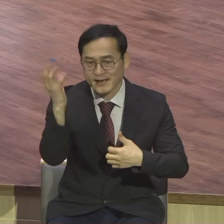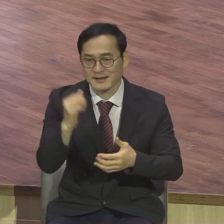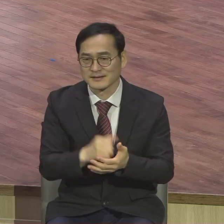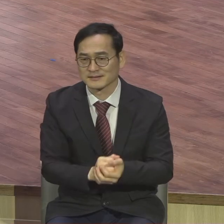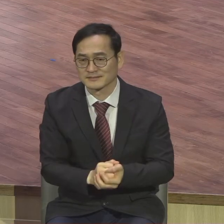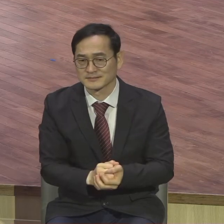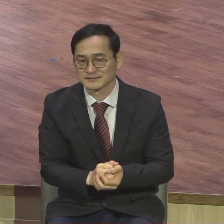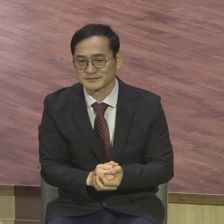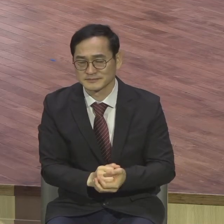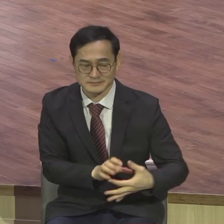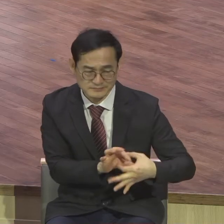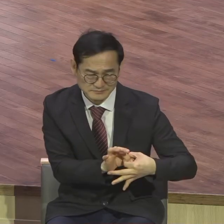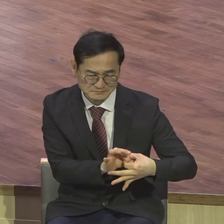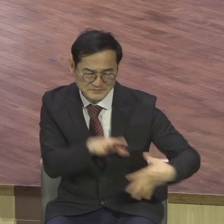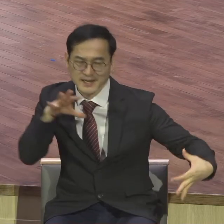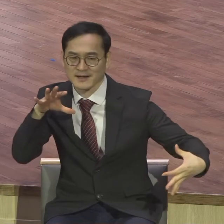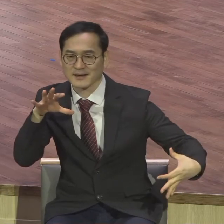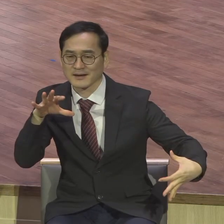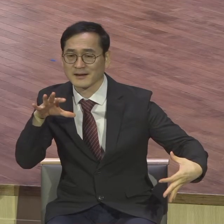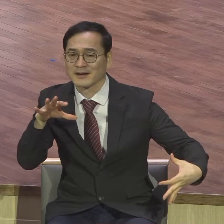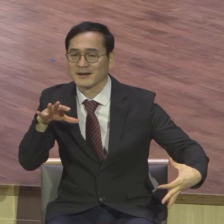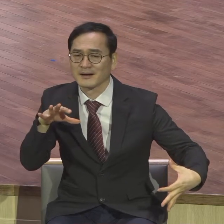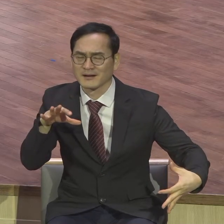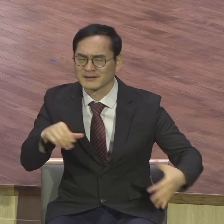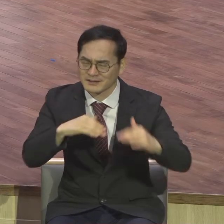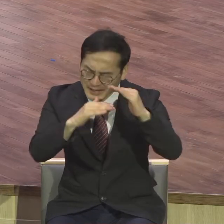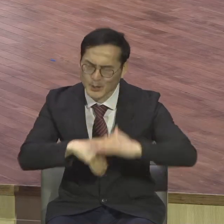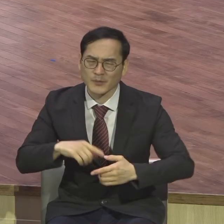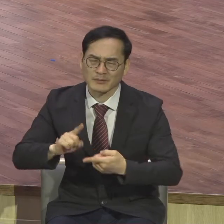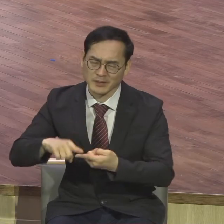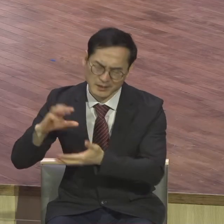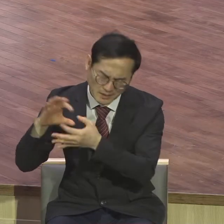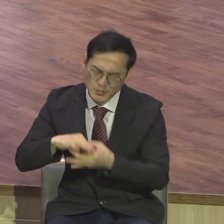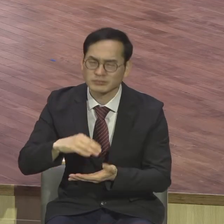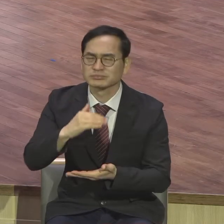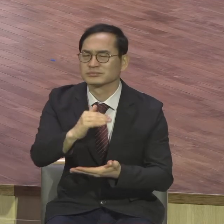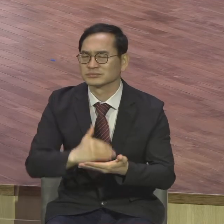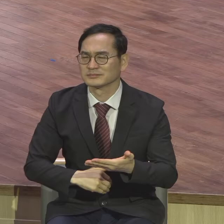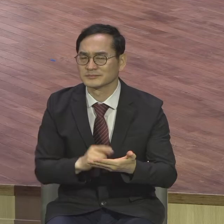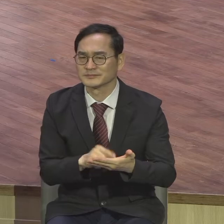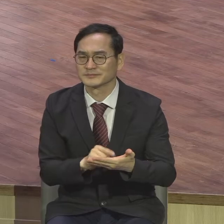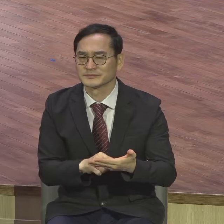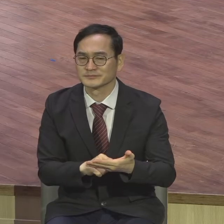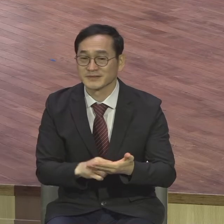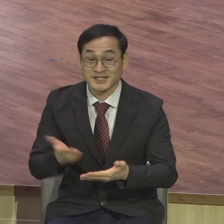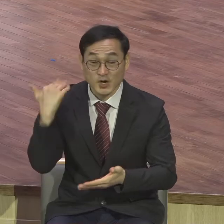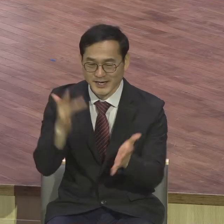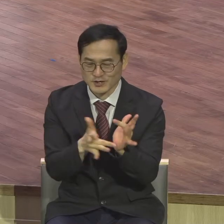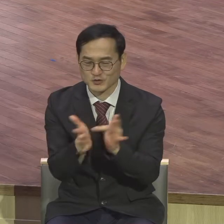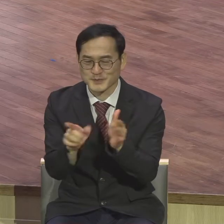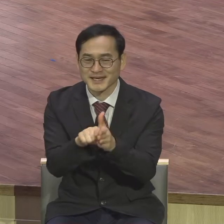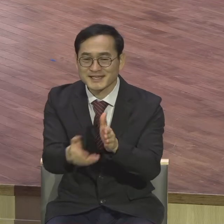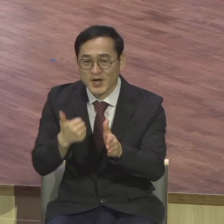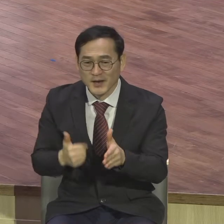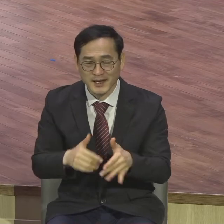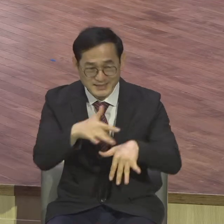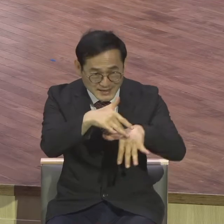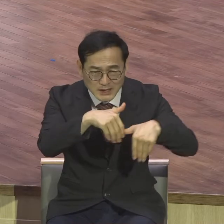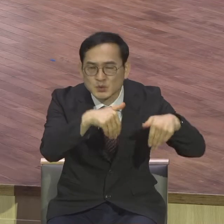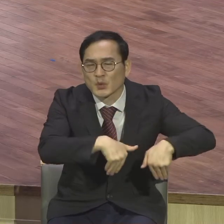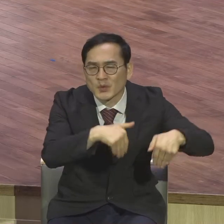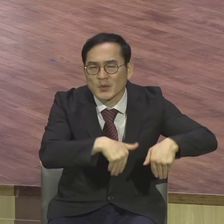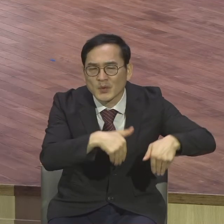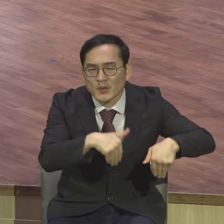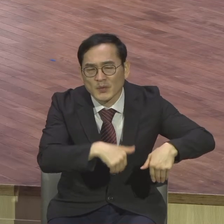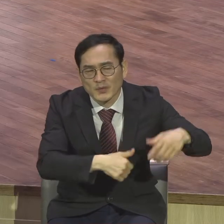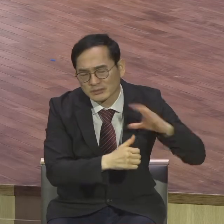없어요. 그것을 여기서 계속해서 강조합니다. 전에는 뭐 했습니까? 예수 믿기 전에는 사단 종노릇 돼서